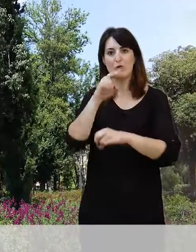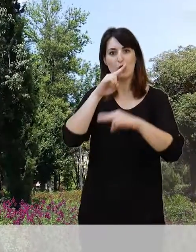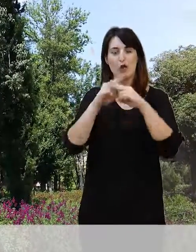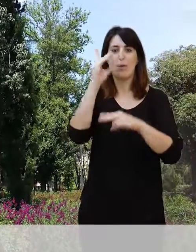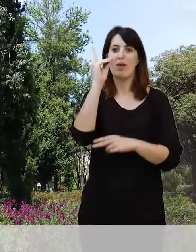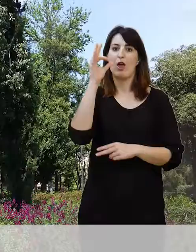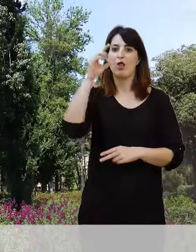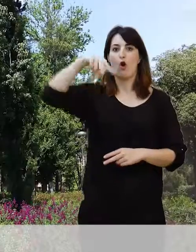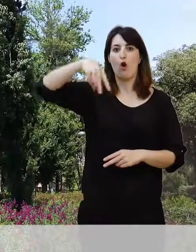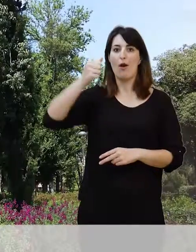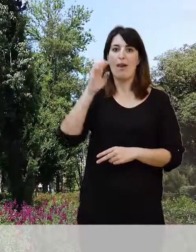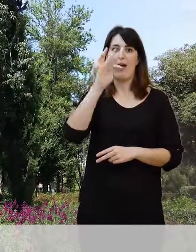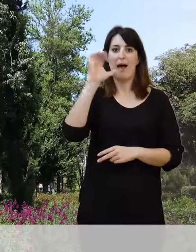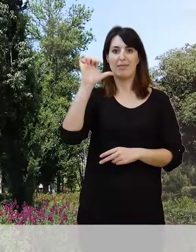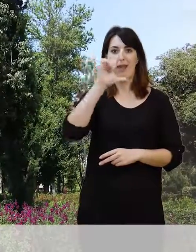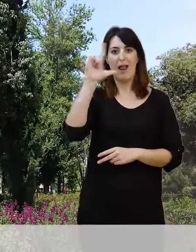¡Gracias!